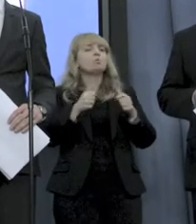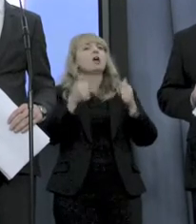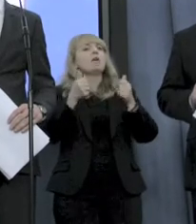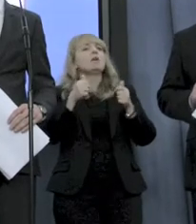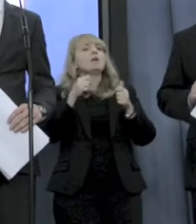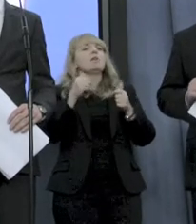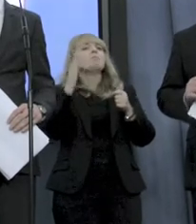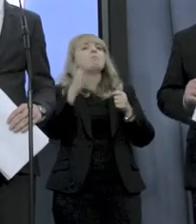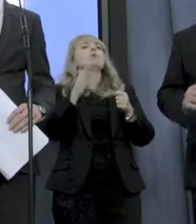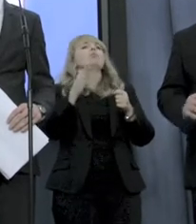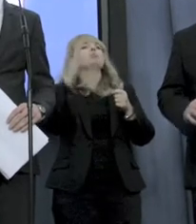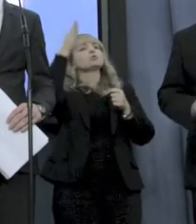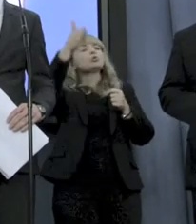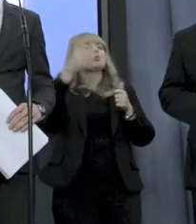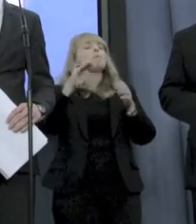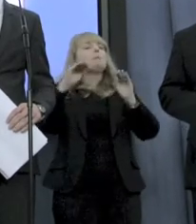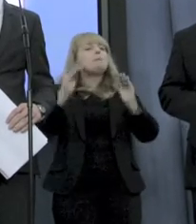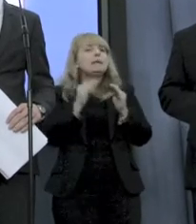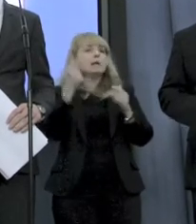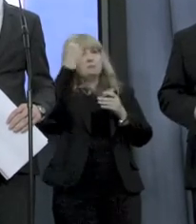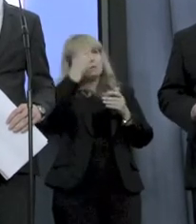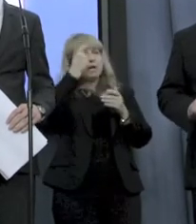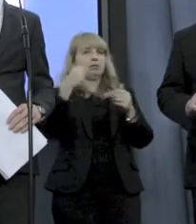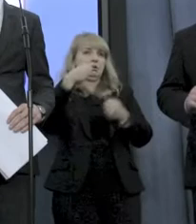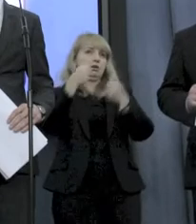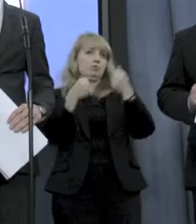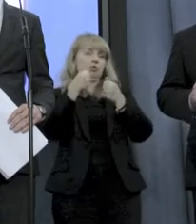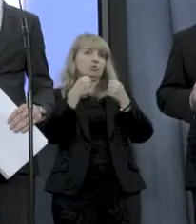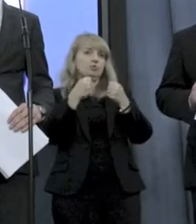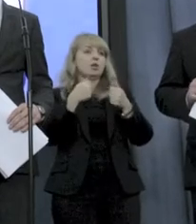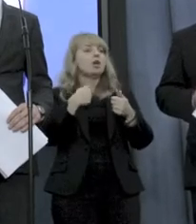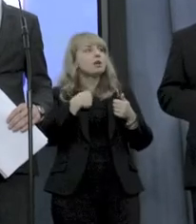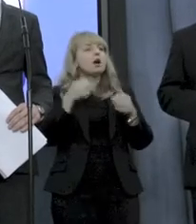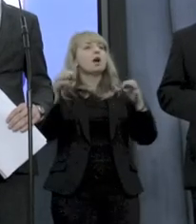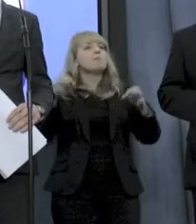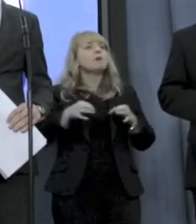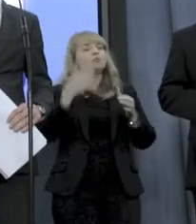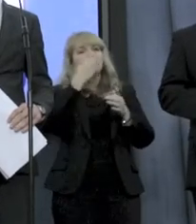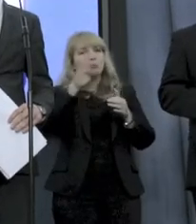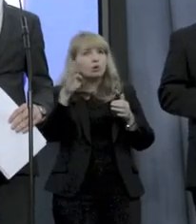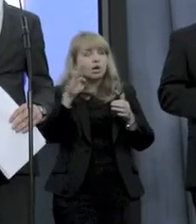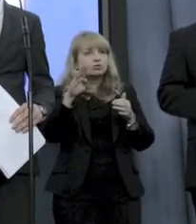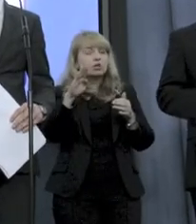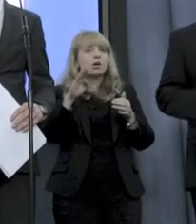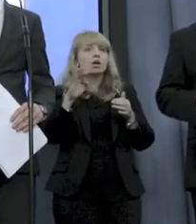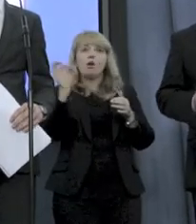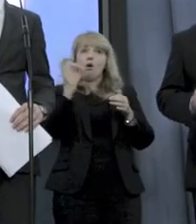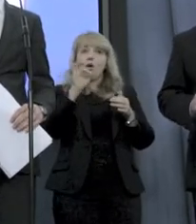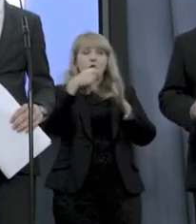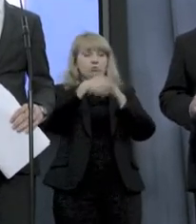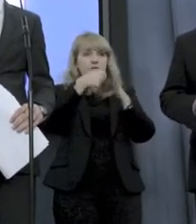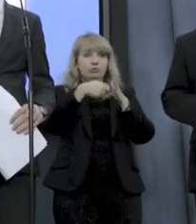coraz mniej kierowców pijanych siadało za kółkiem. Ja Państwu pokażę dosyć drastyczny